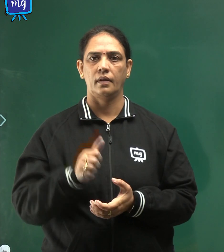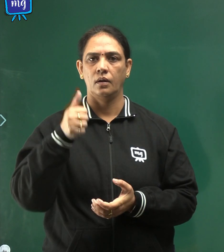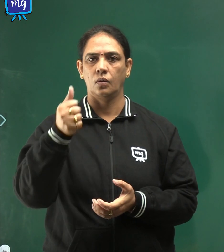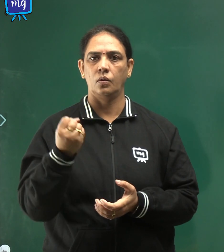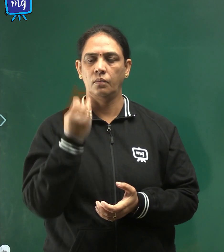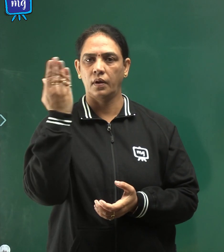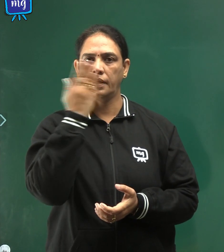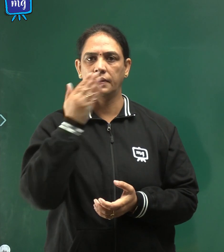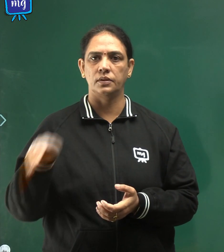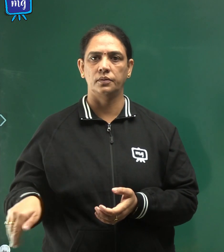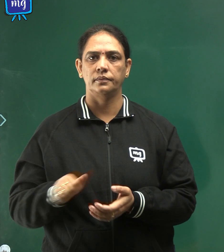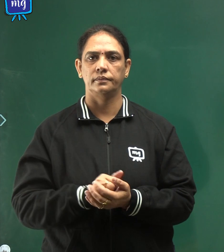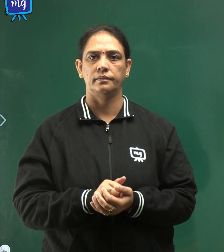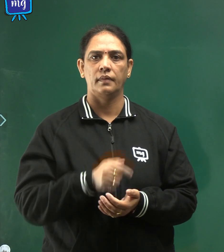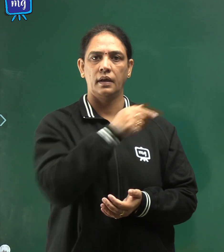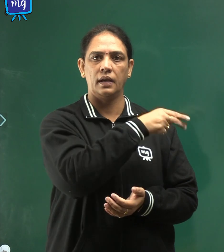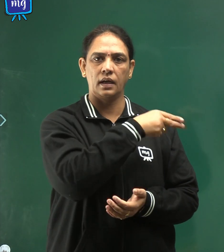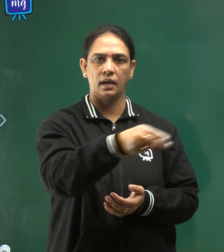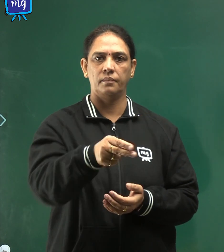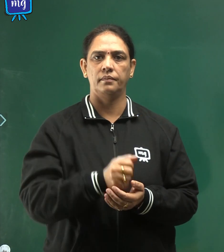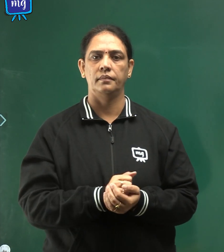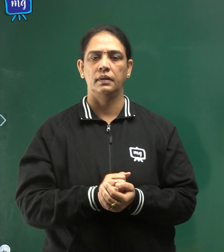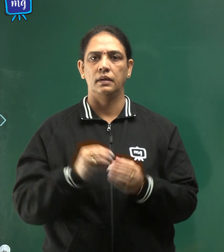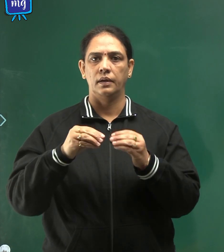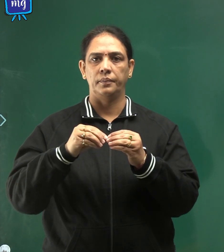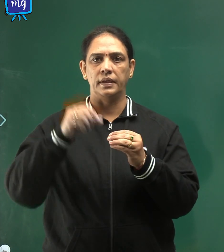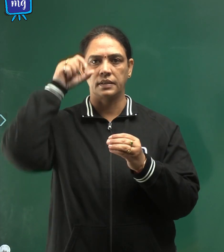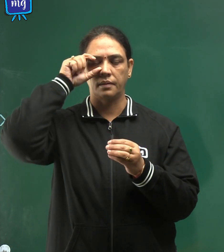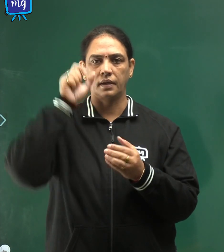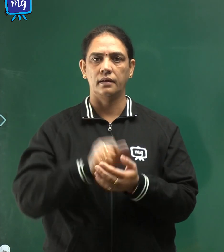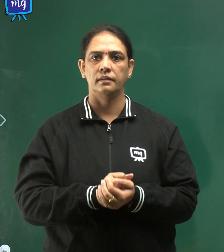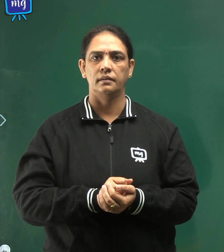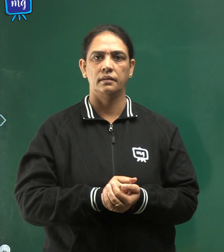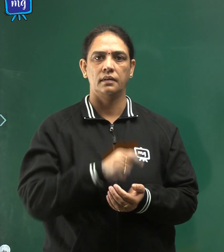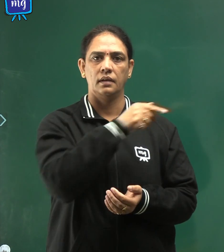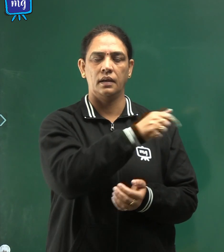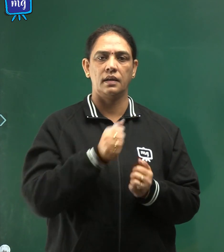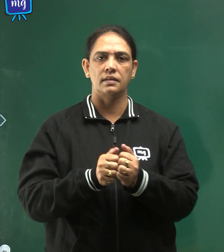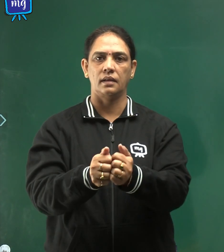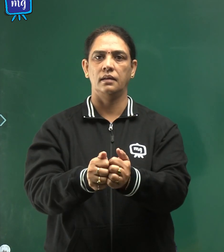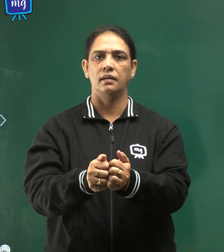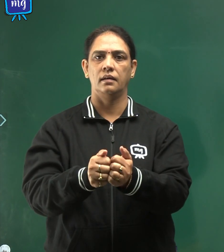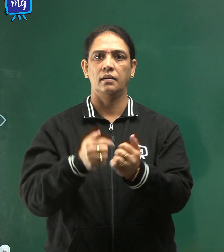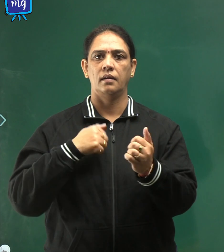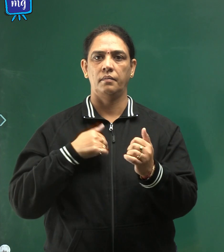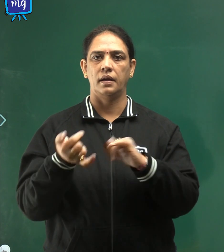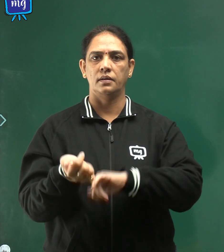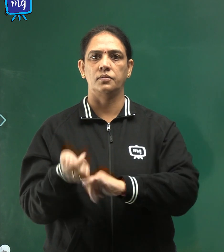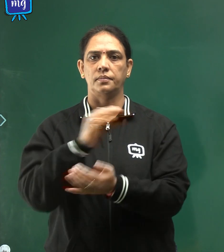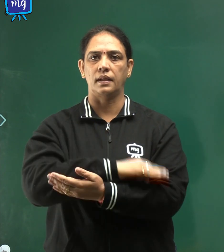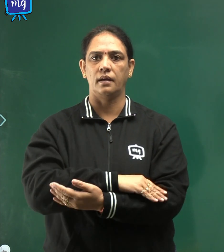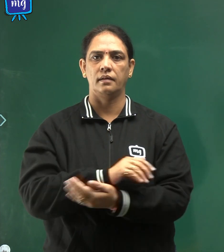गुड मॉर्निंग बच्चों, मेरा नाम भुवनेश शर्मा, मेरे साथ सुस्मिता